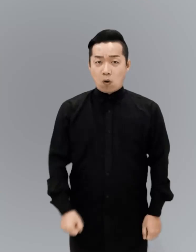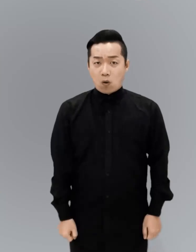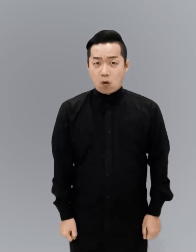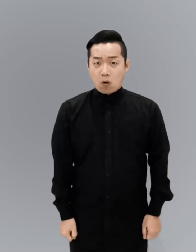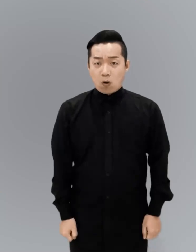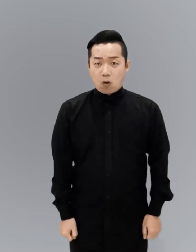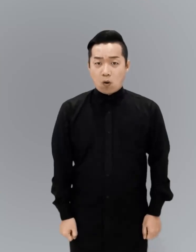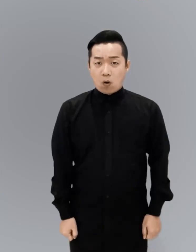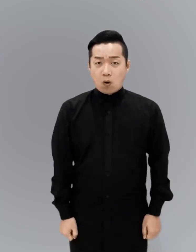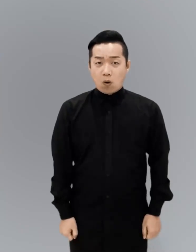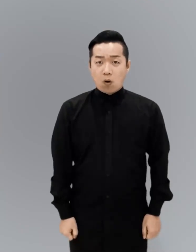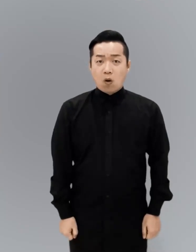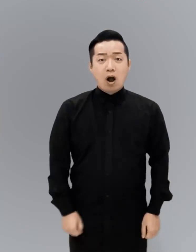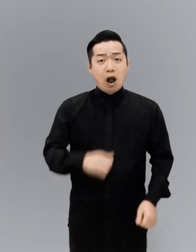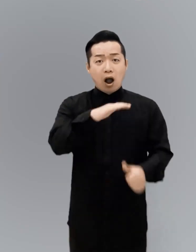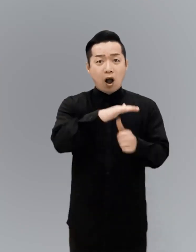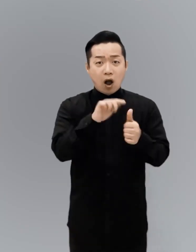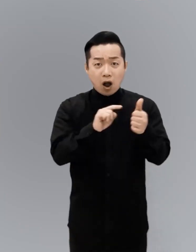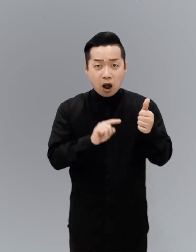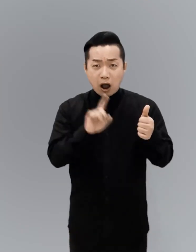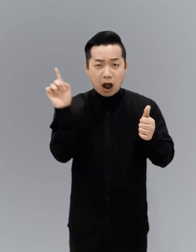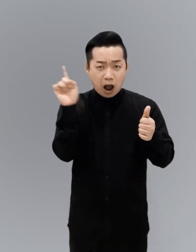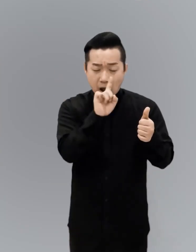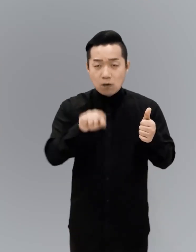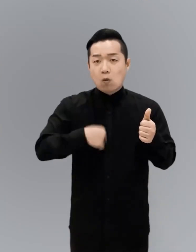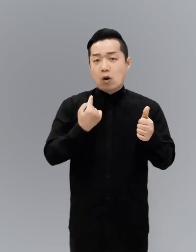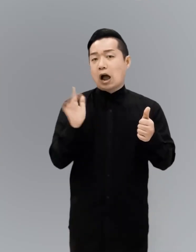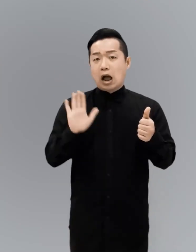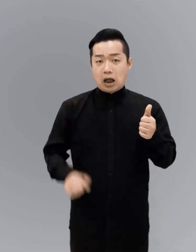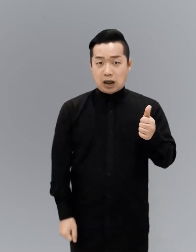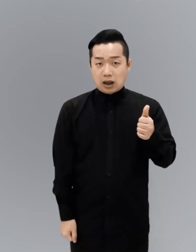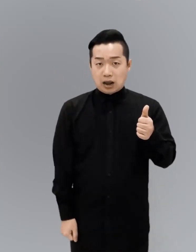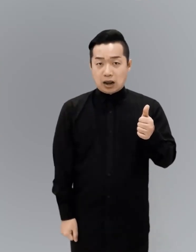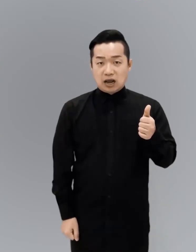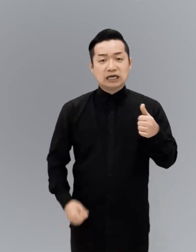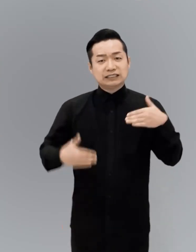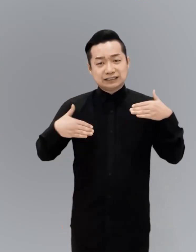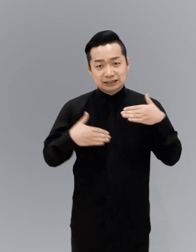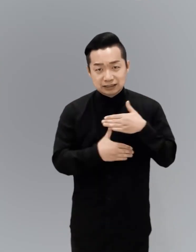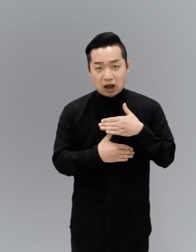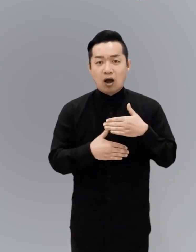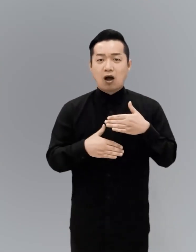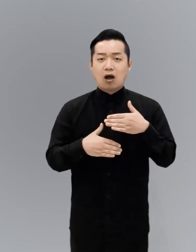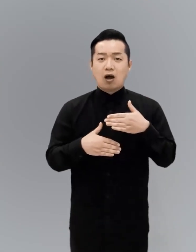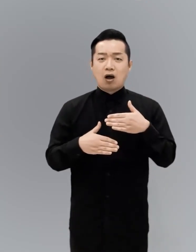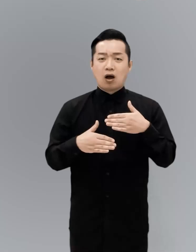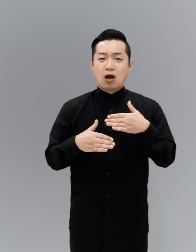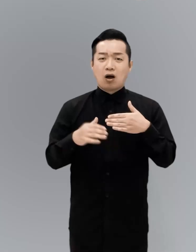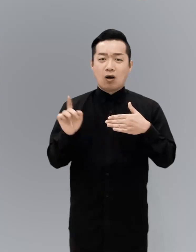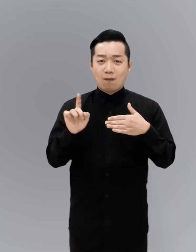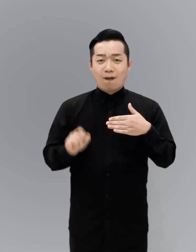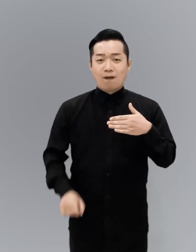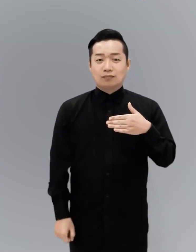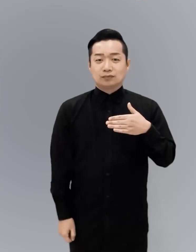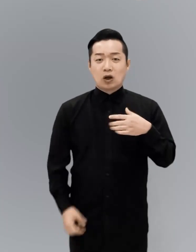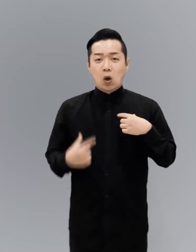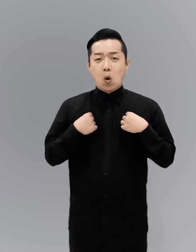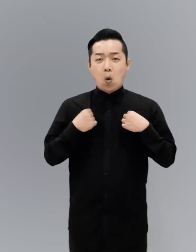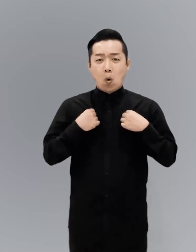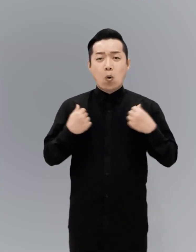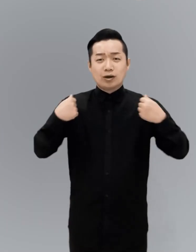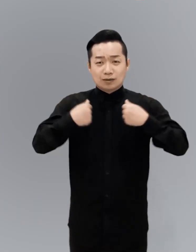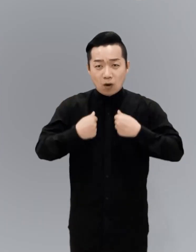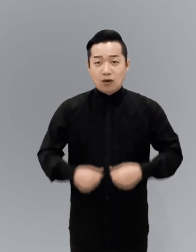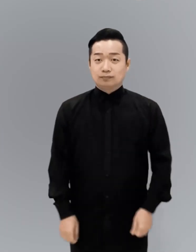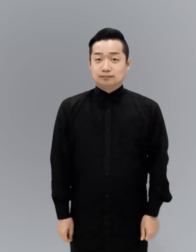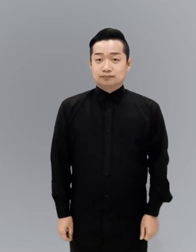질러요. 이 아이는 아무것도 혼자 하지 않는데요. 씻는 거,